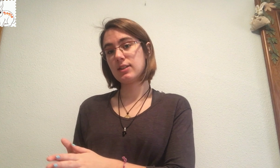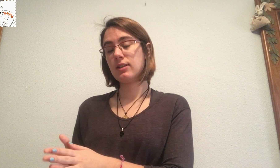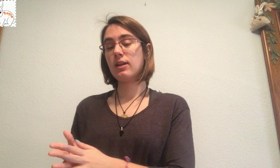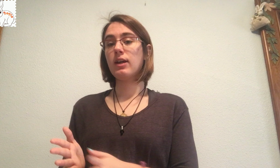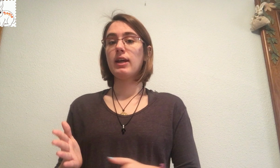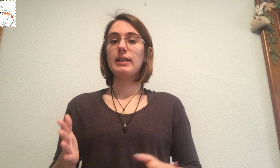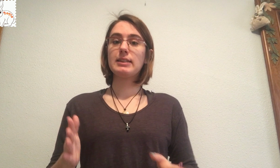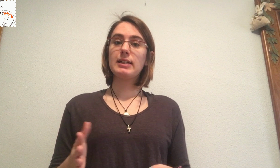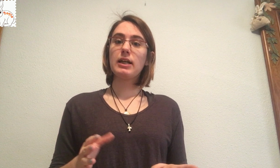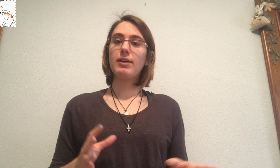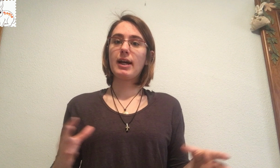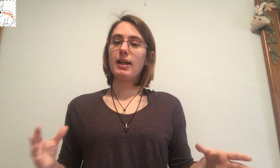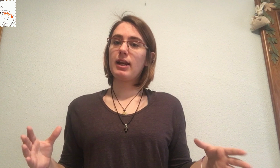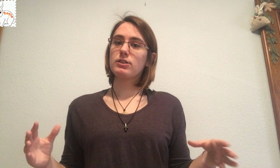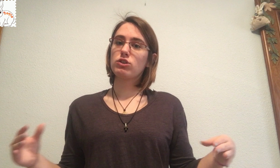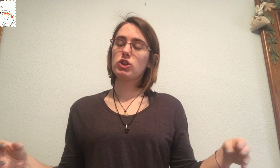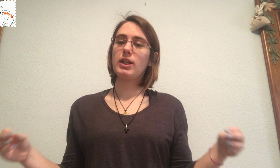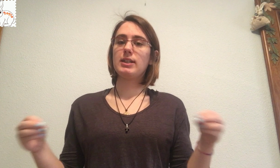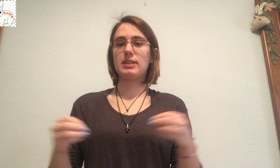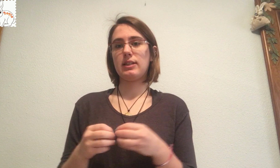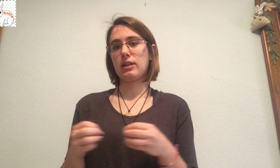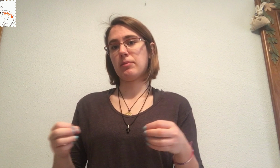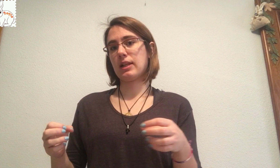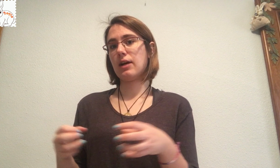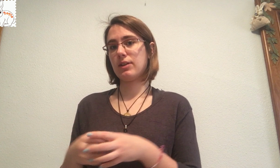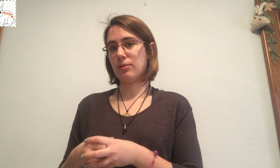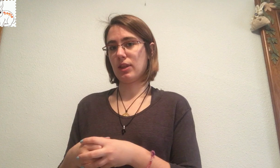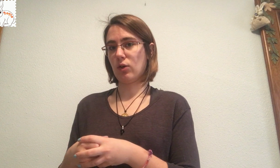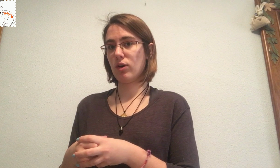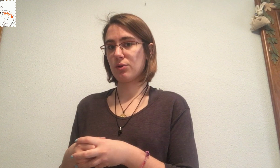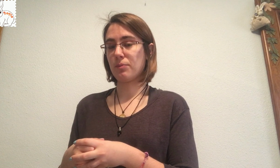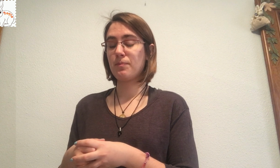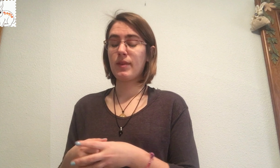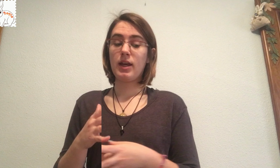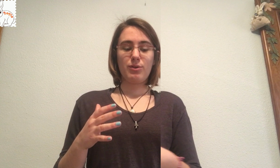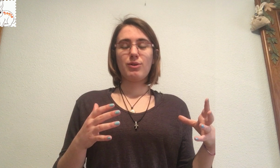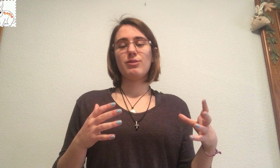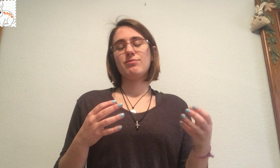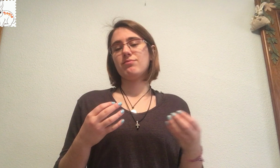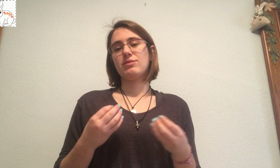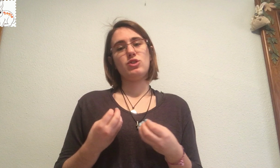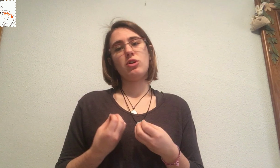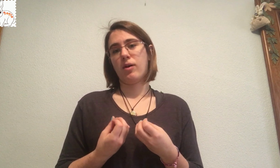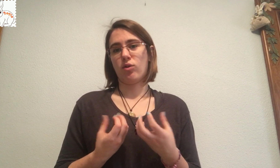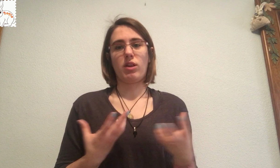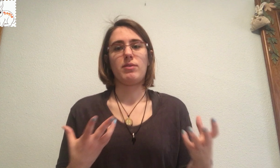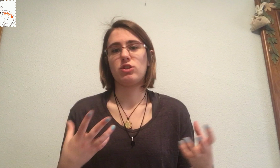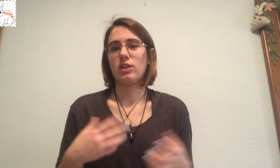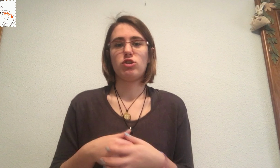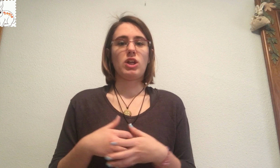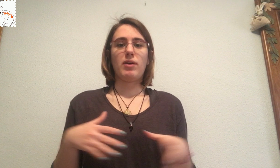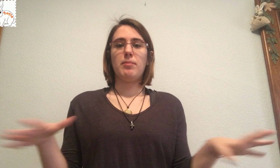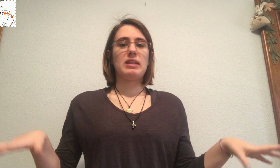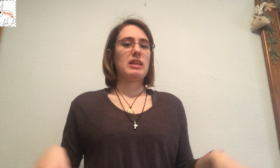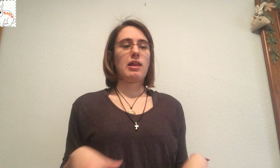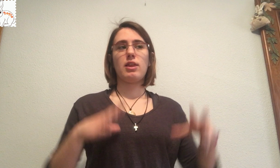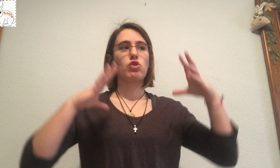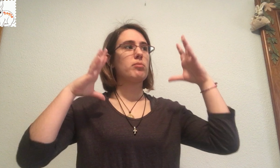Y sí que sabía que las dos series se entremezclaban de vez en cuando Yo no me acordaba, o sea, yo estaba ahí metida dentro de